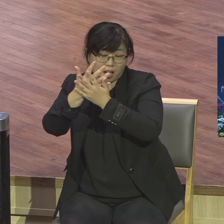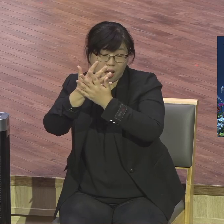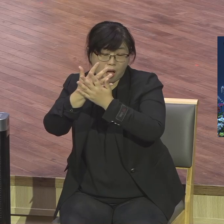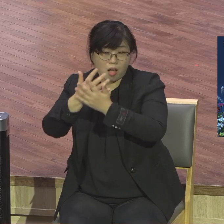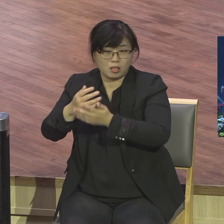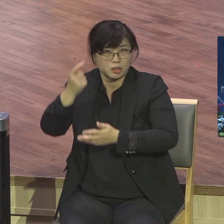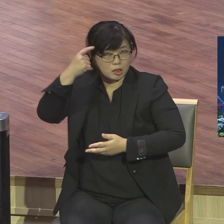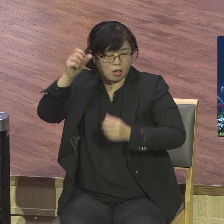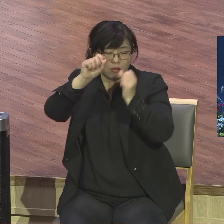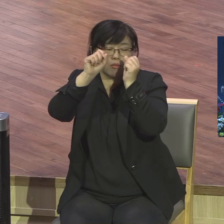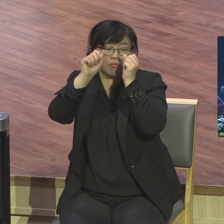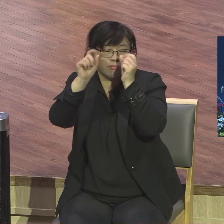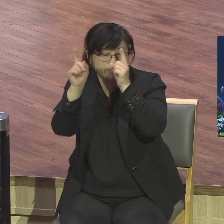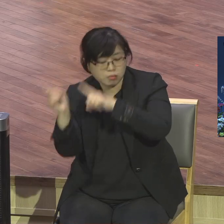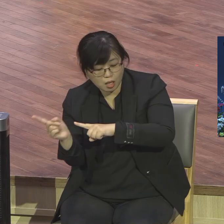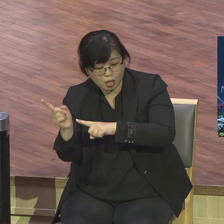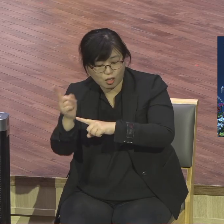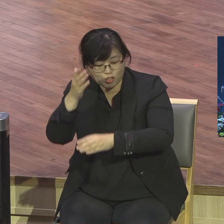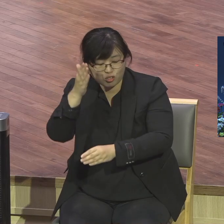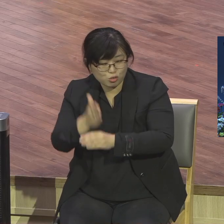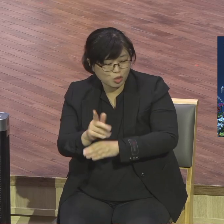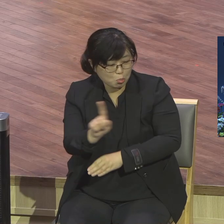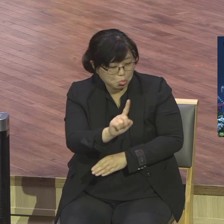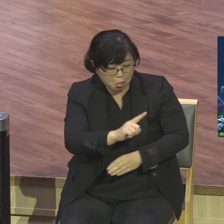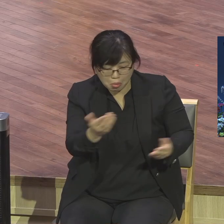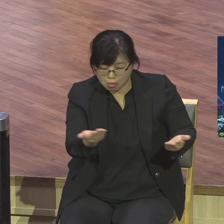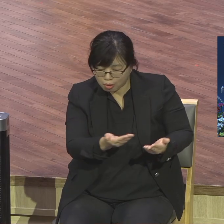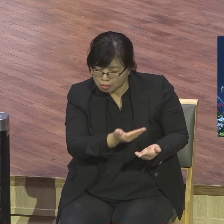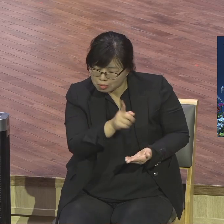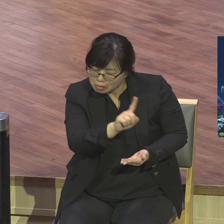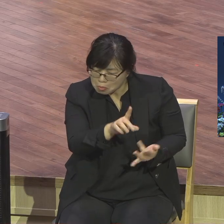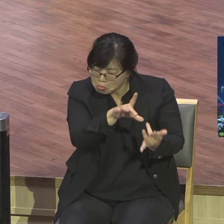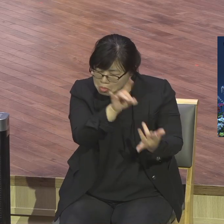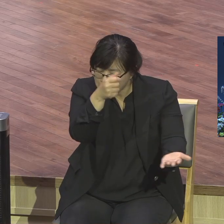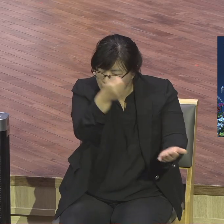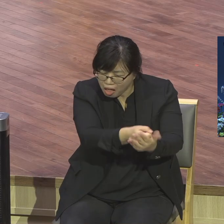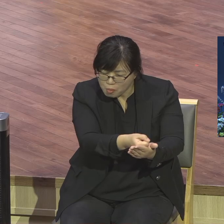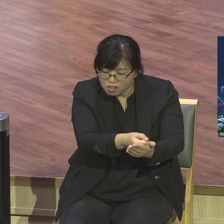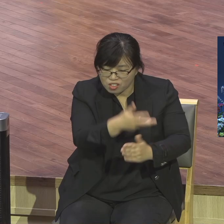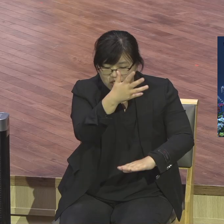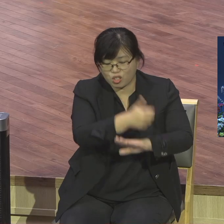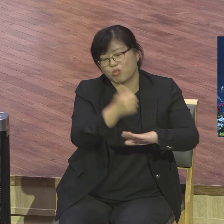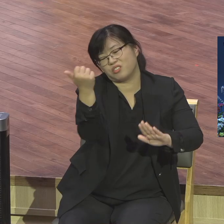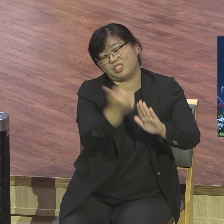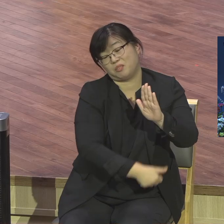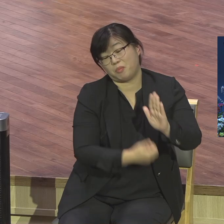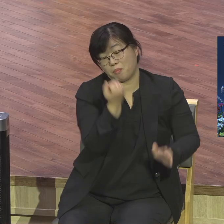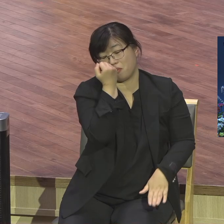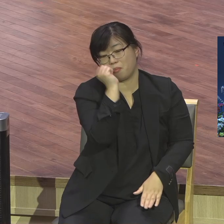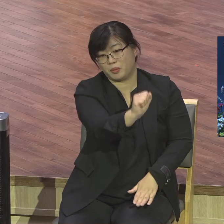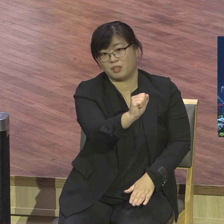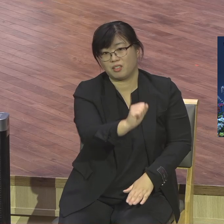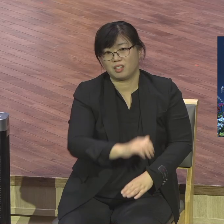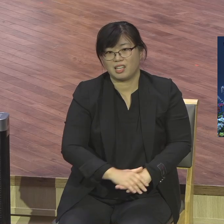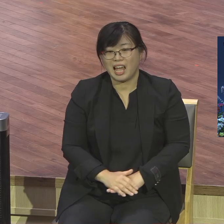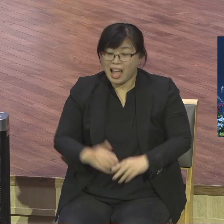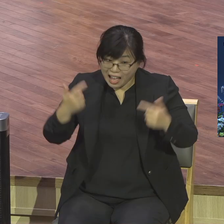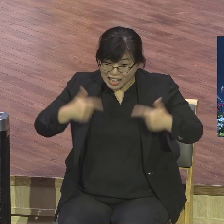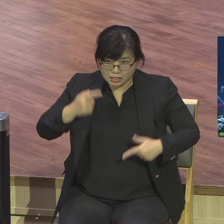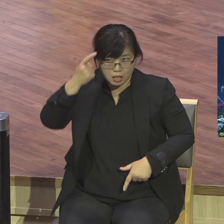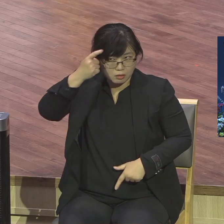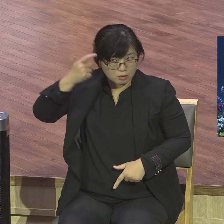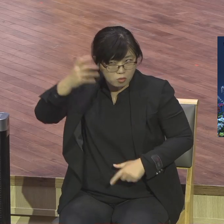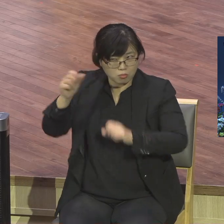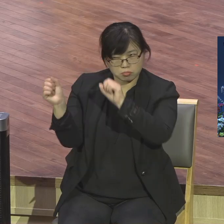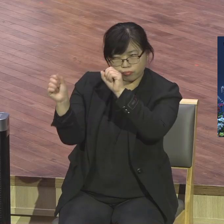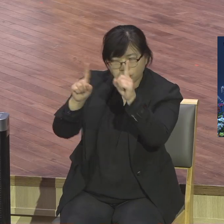데서 뭘 결정하면 무조건 실패합니다 누구 말 듣고 하면 안 돼 여러분이 결정할 때는요 성령의 인도받고